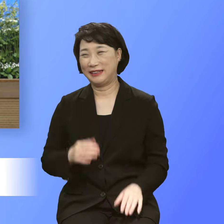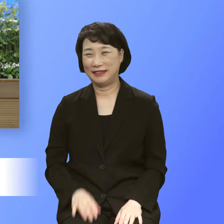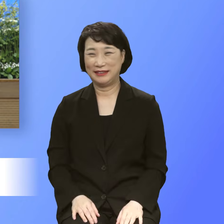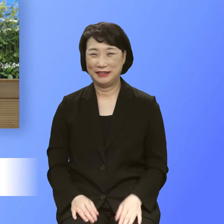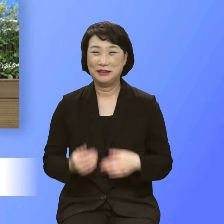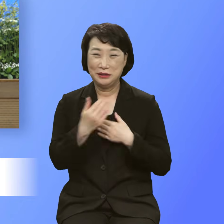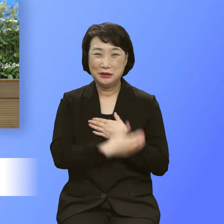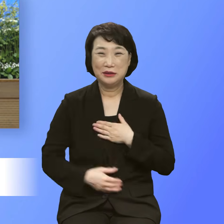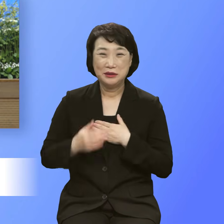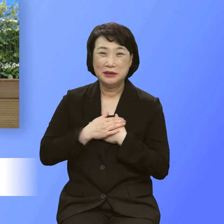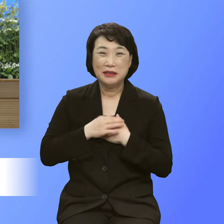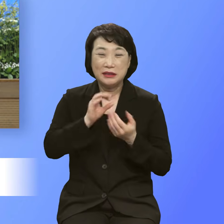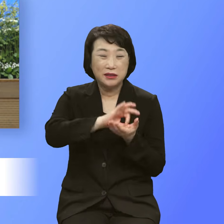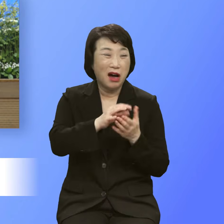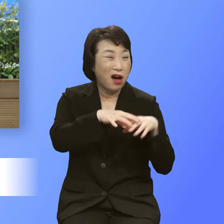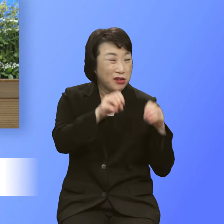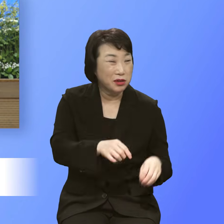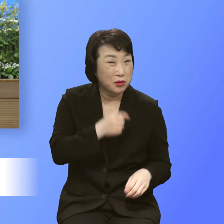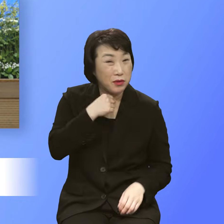육신은 어떻게 헛되어 있어?